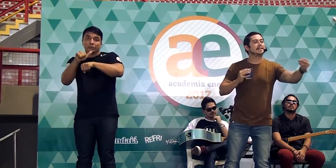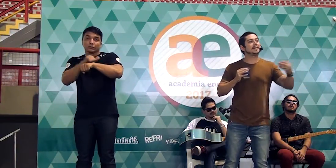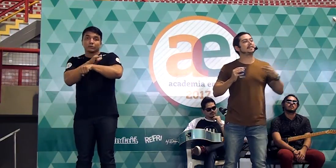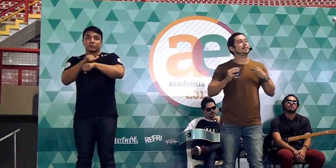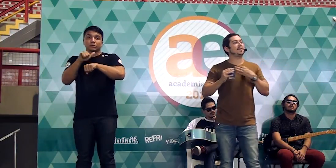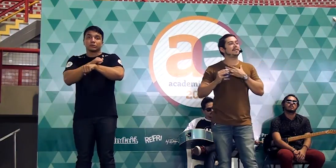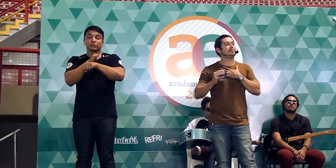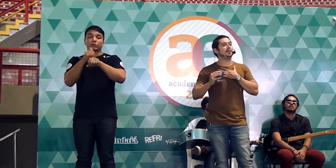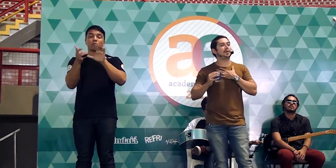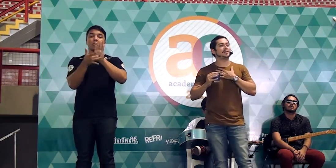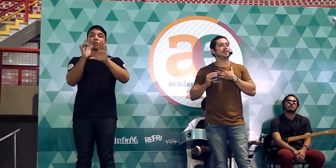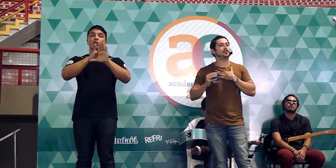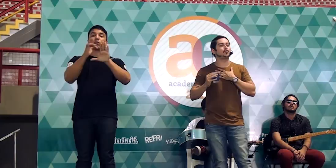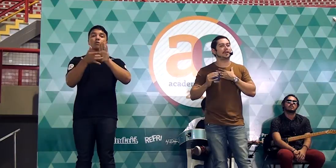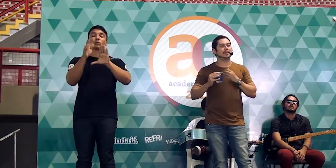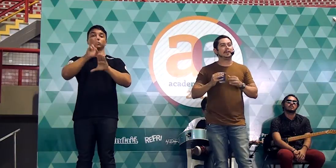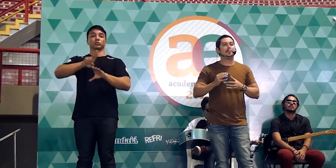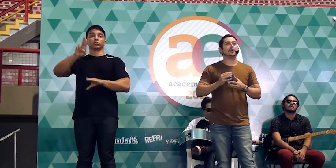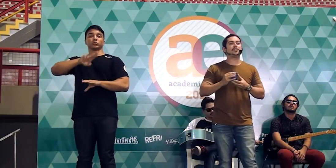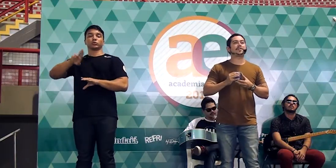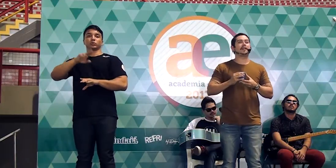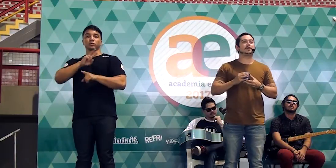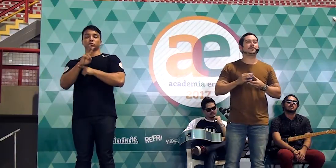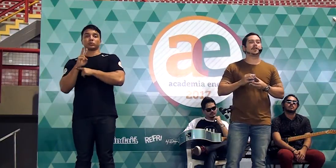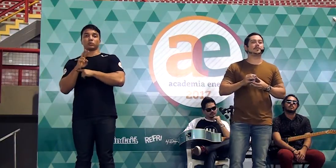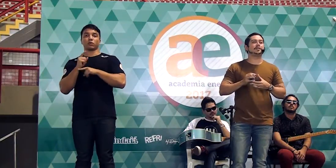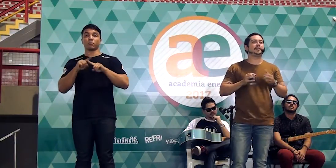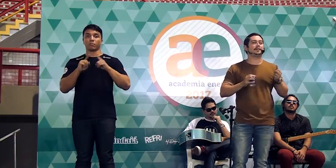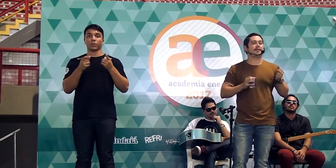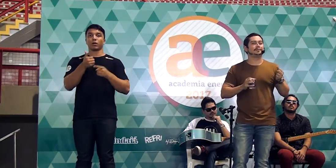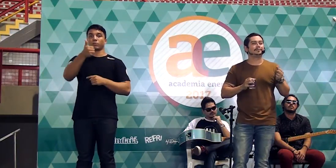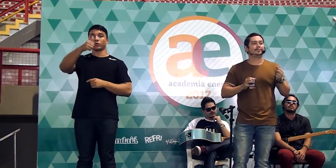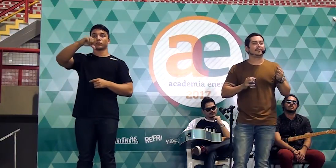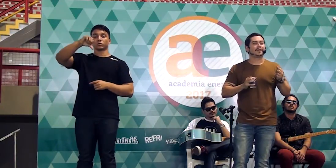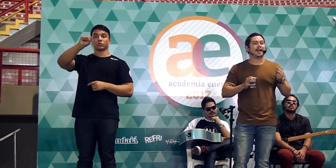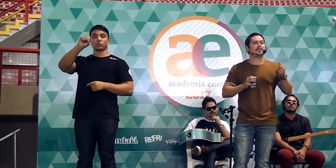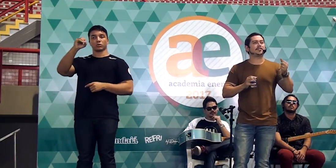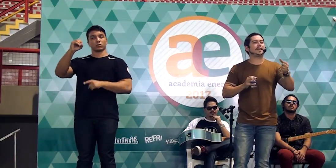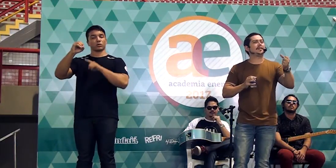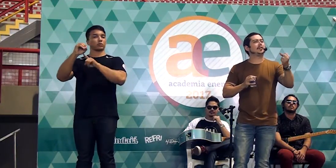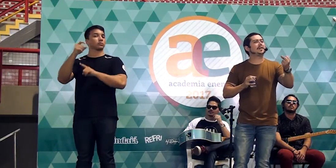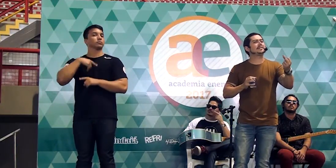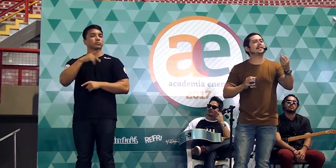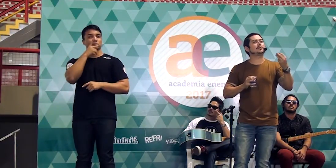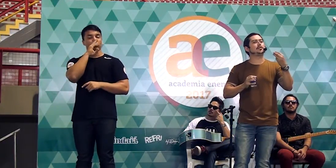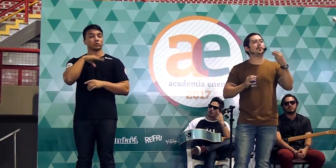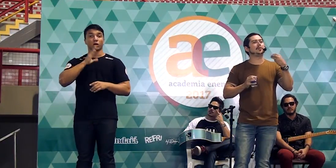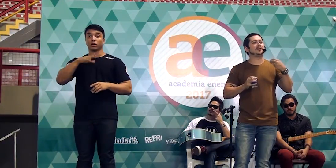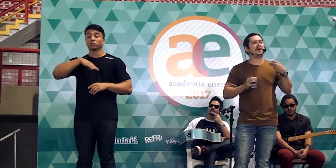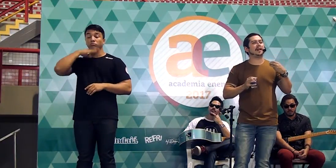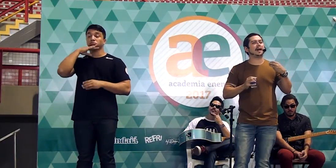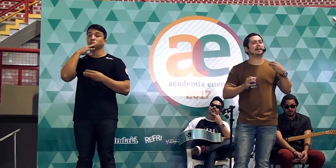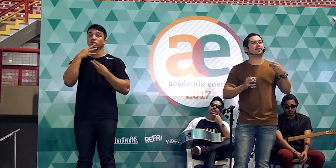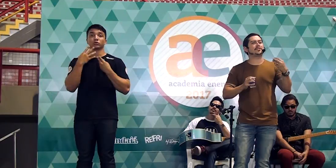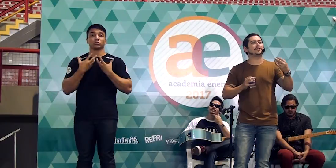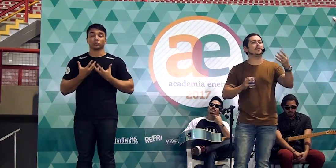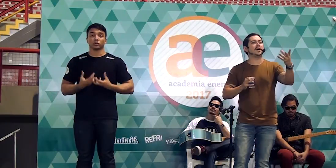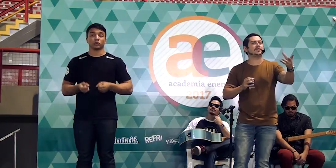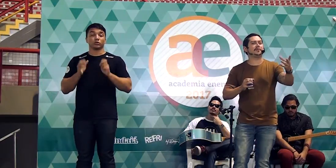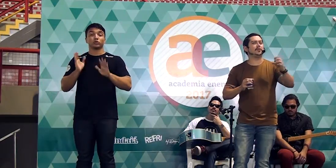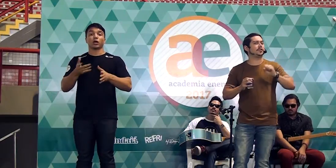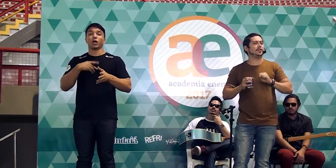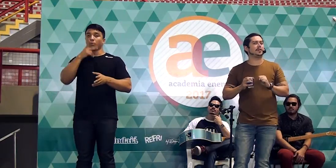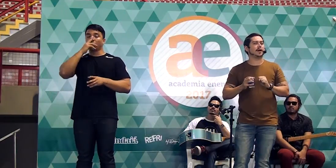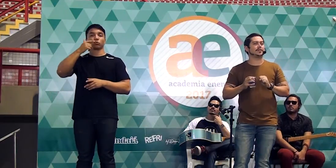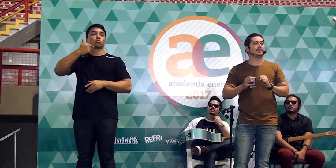queria sem ser percebido pela censura. Pois diz aí que nos anos 80, a gente estava tão cansado de não poder falar que a gente não